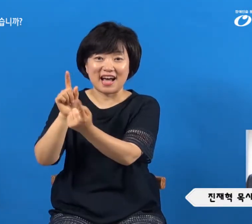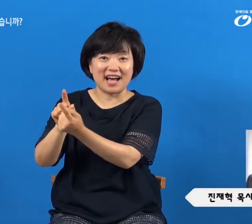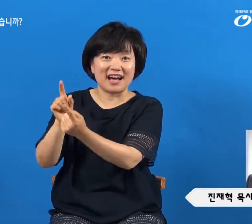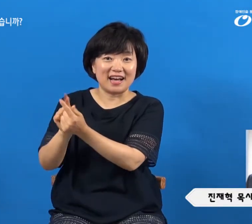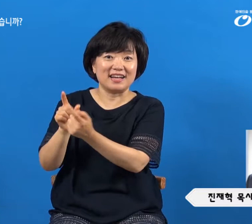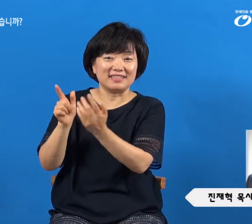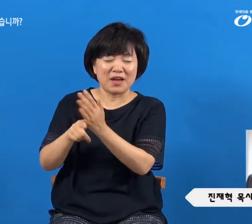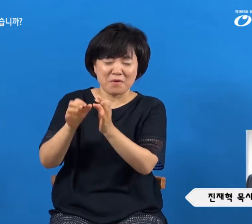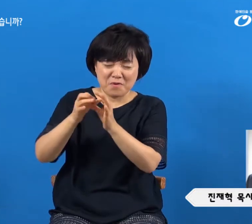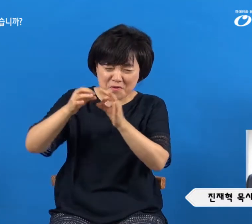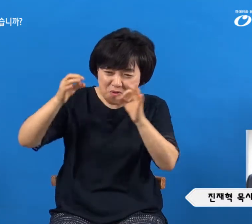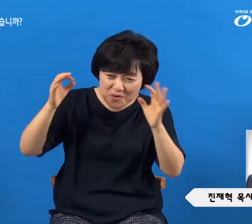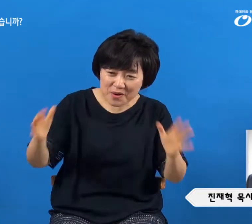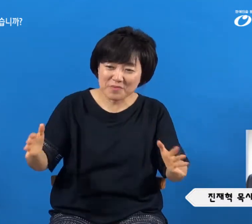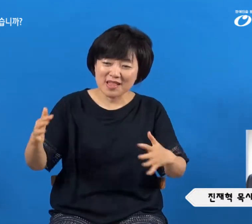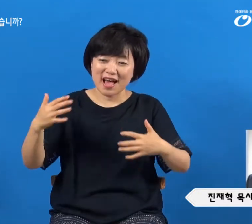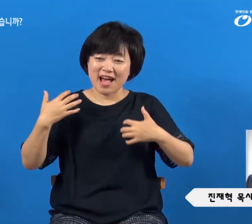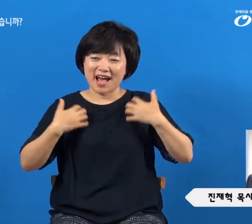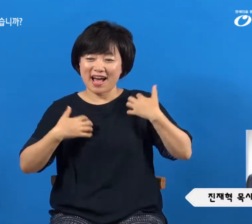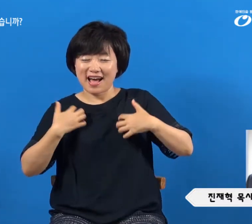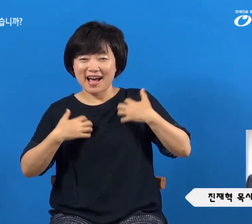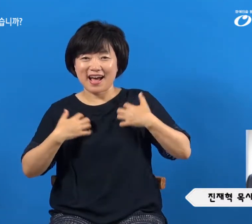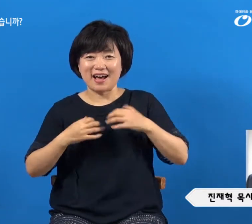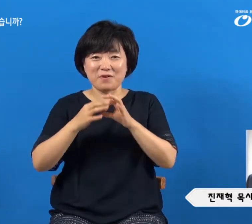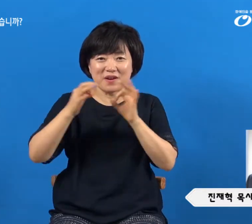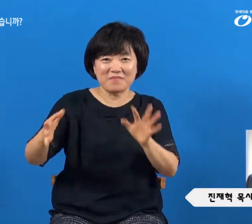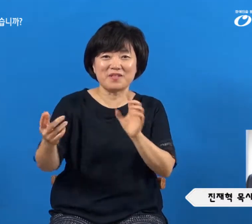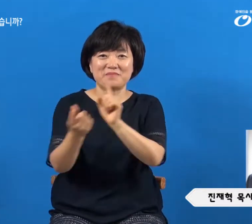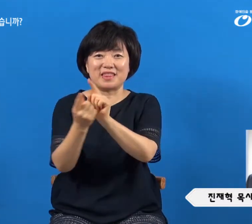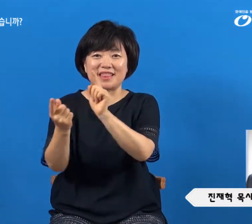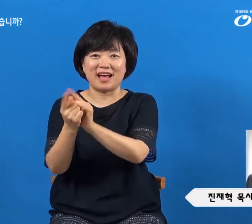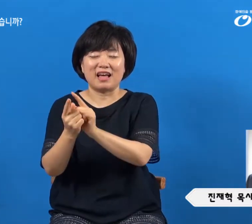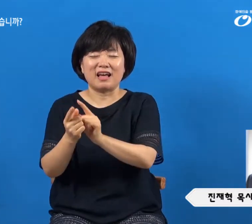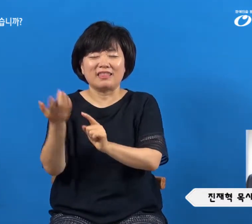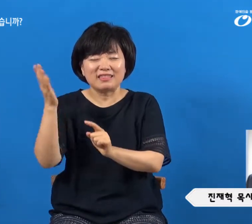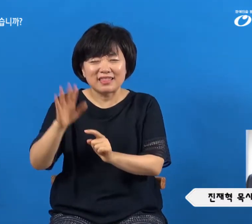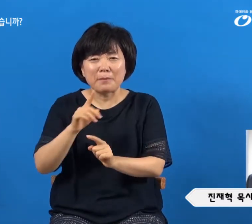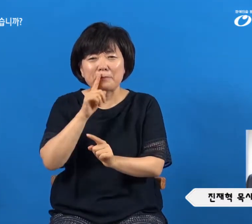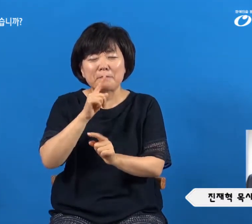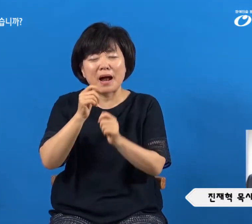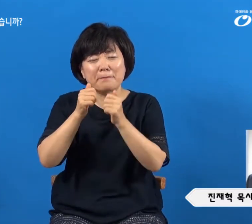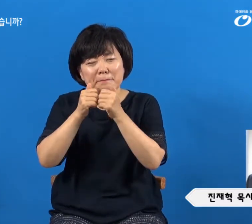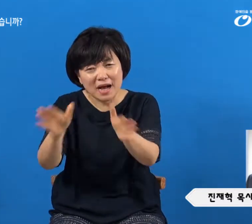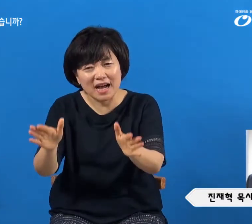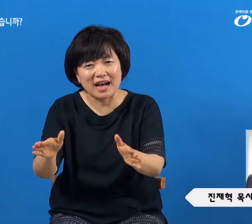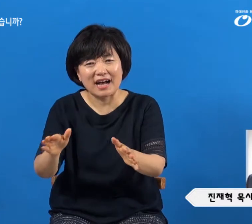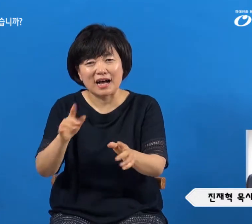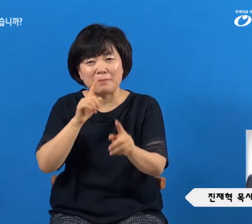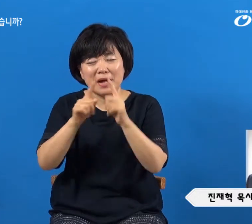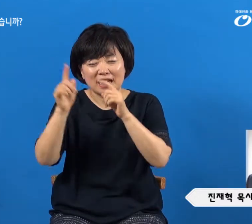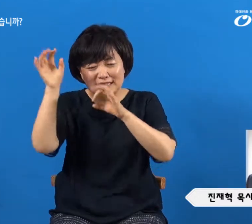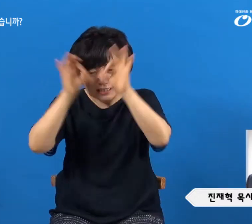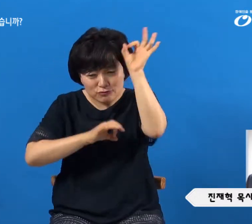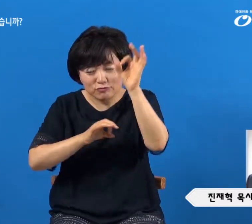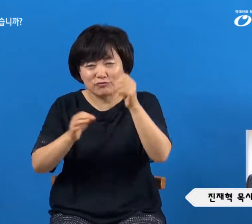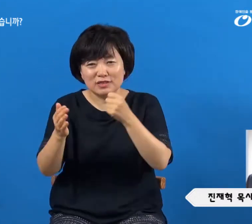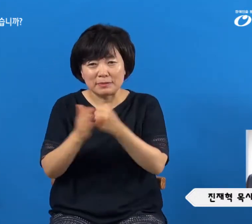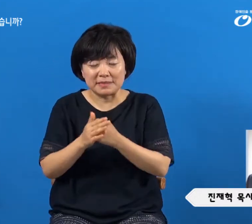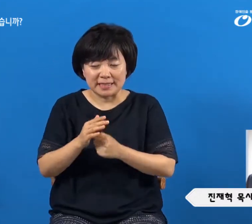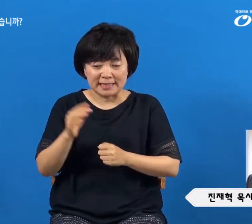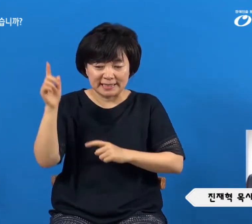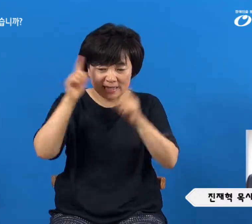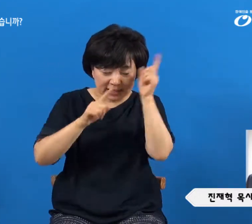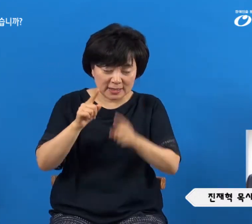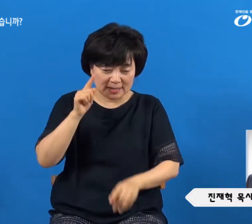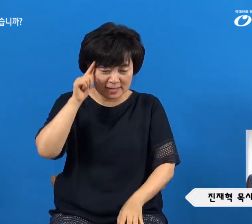만나도 오랜만에 반가운 만남이지만 말의 실수 때문에 말 때문에 상처받고 스트레스